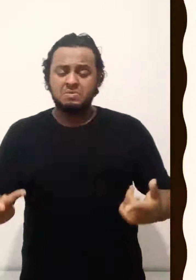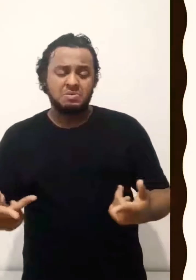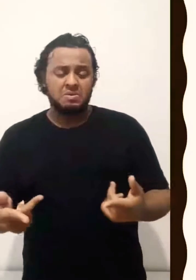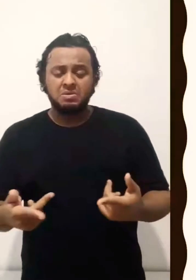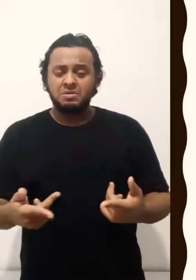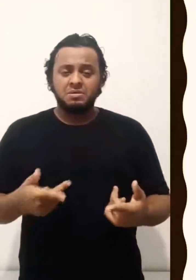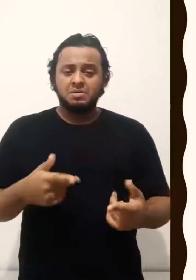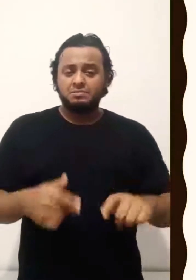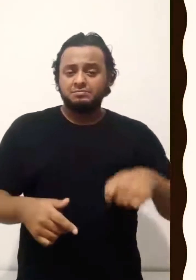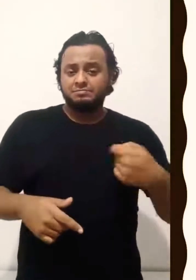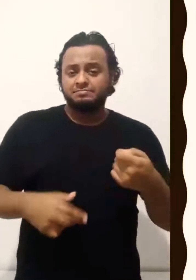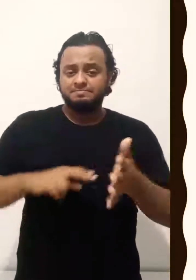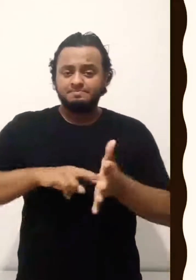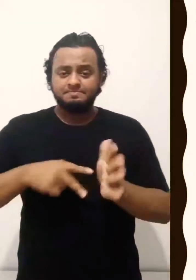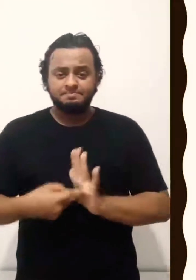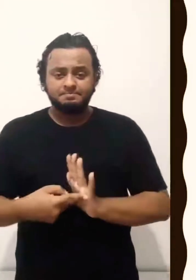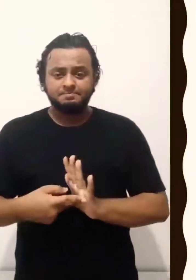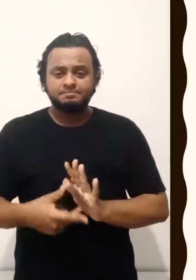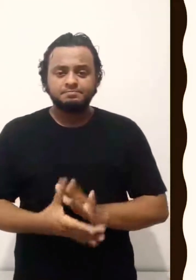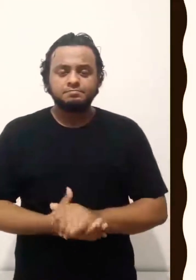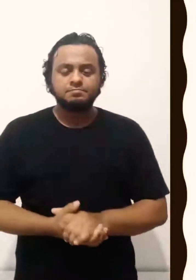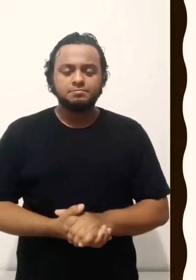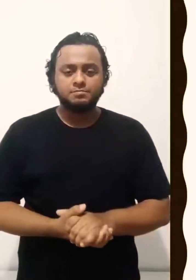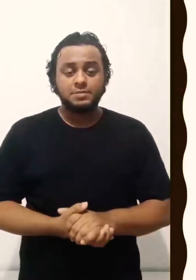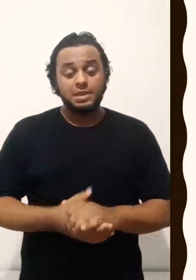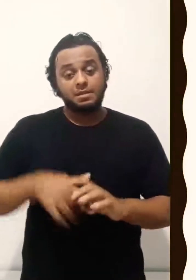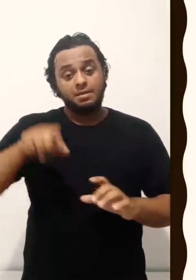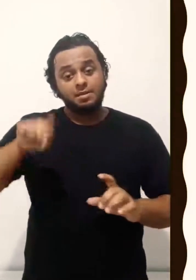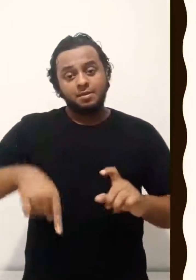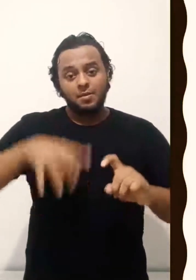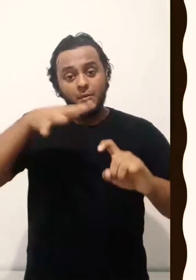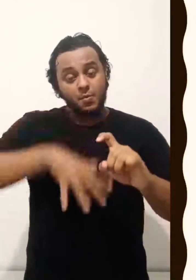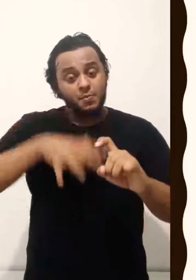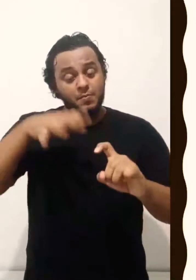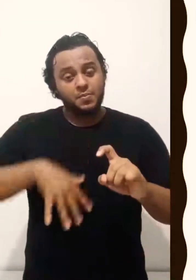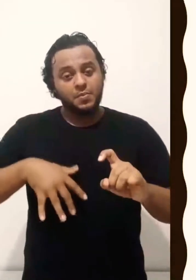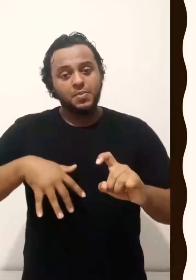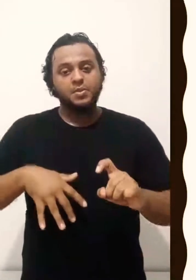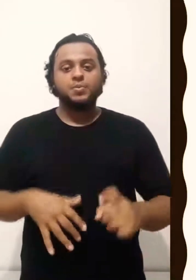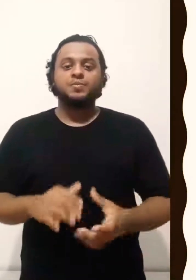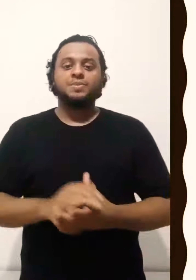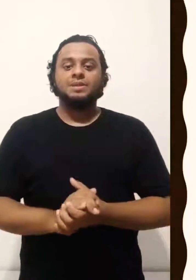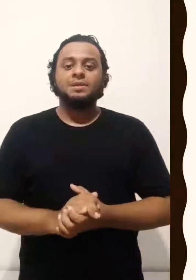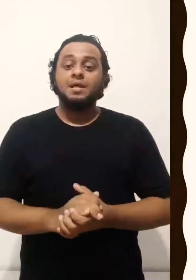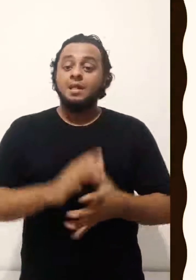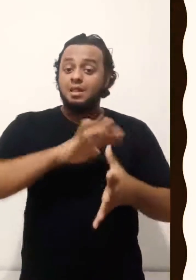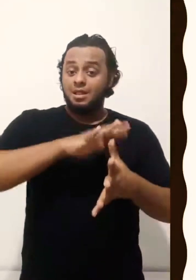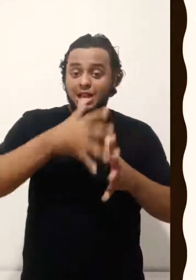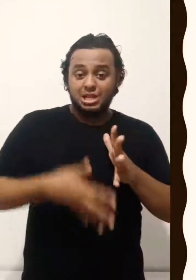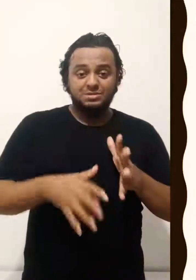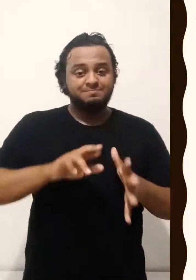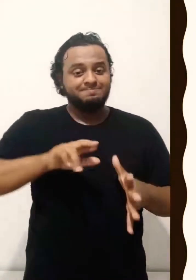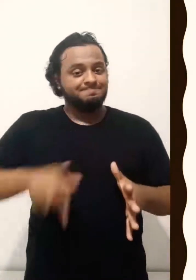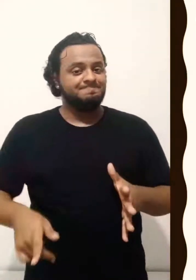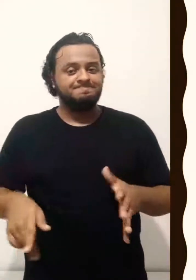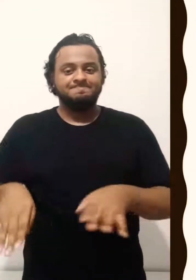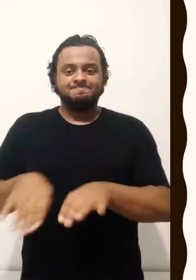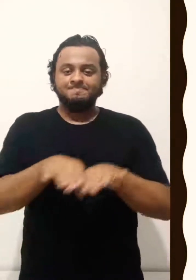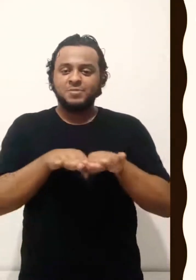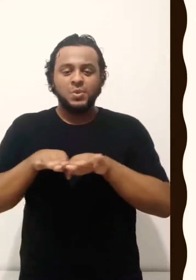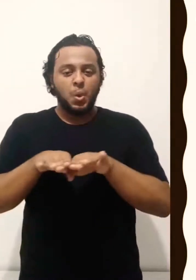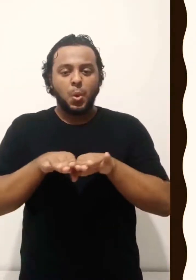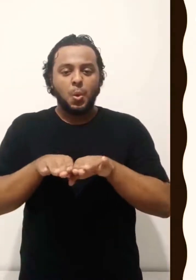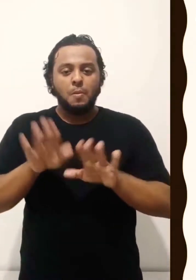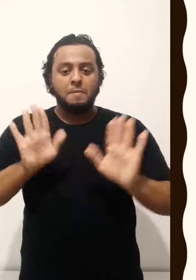está sendo representado. Então isso é um mito. Libras não é igual a mímica.